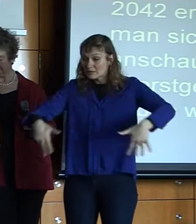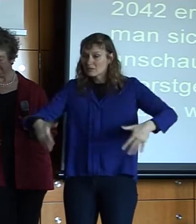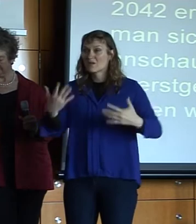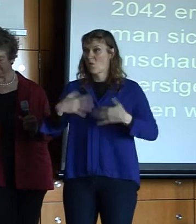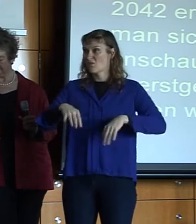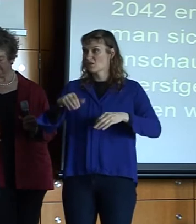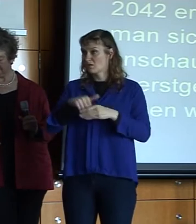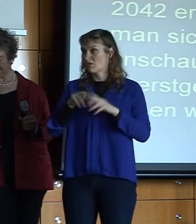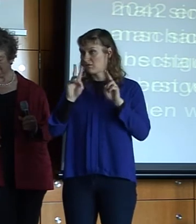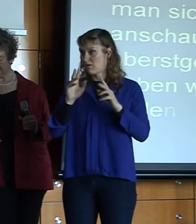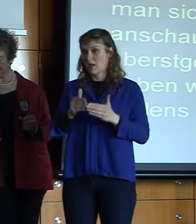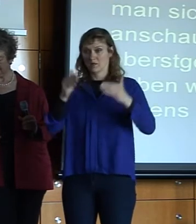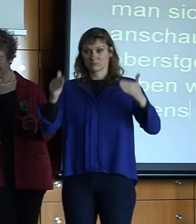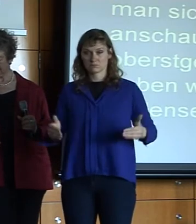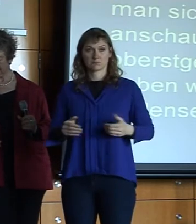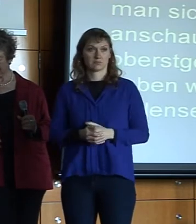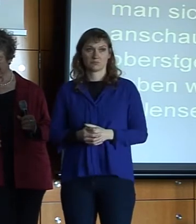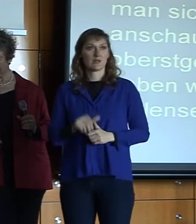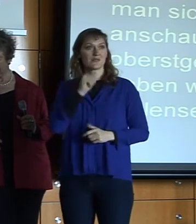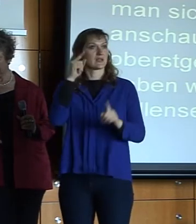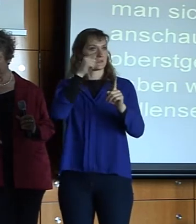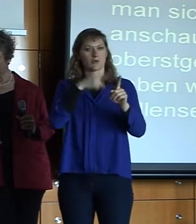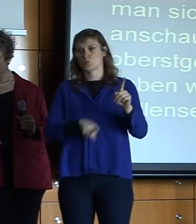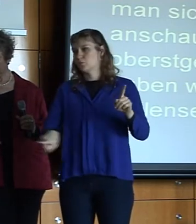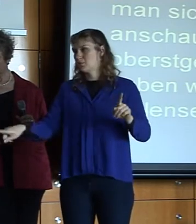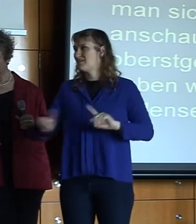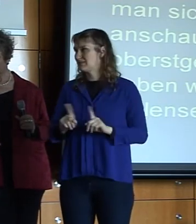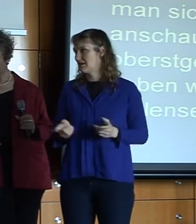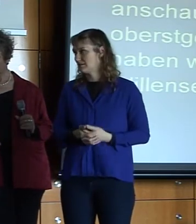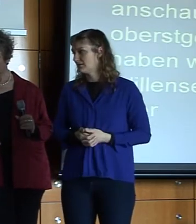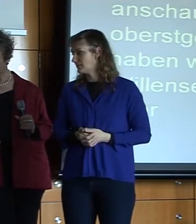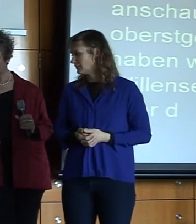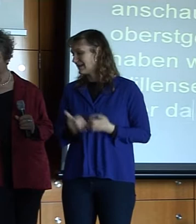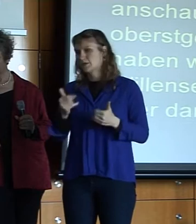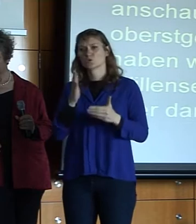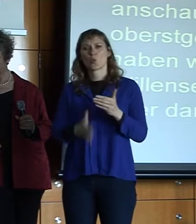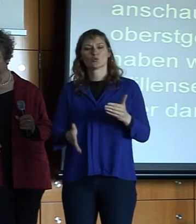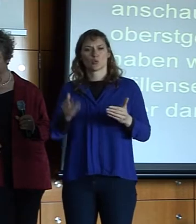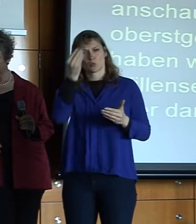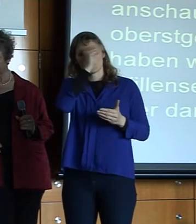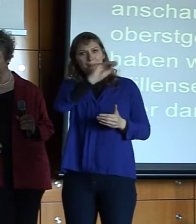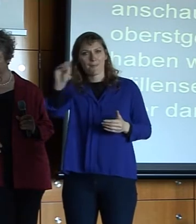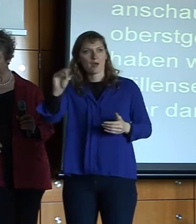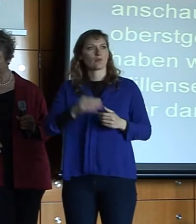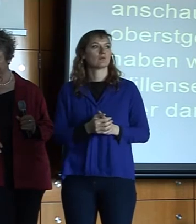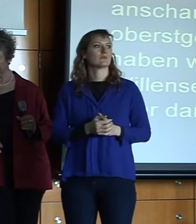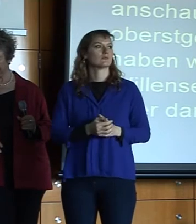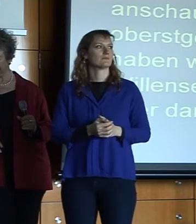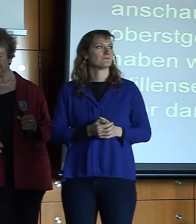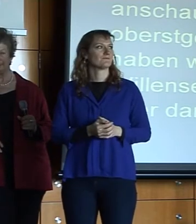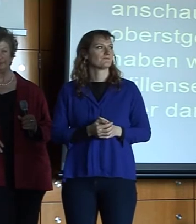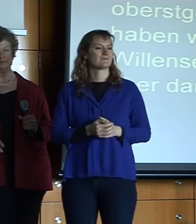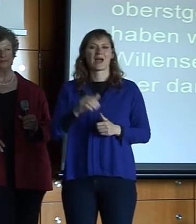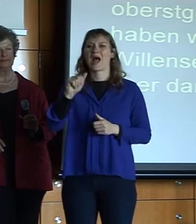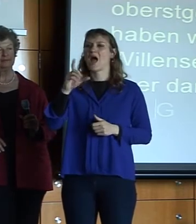das Gegenteil dessen statt, was beabsichtigt sein müsste. Und zum Schluss noch eine kurze Bemerkung. Adorno sagte